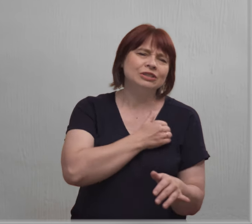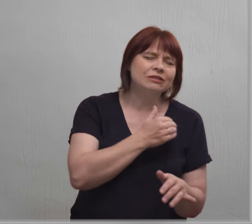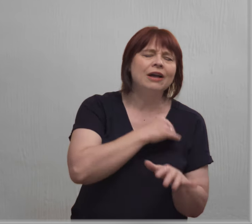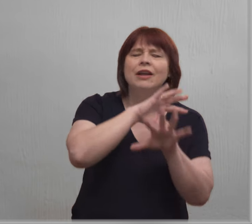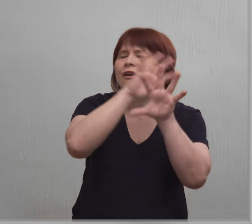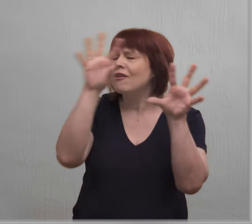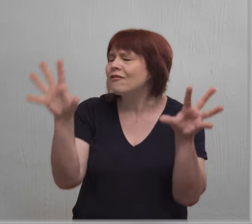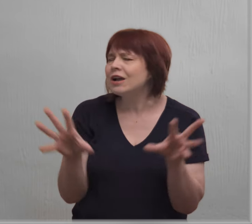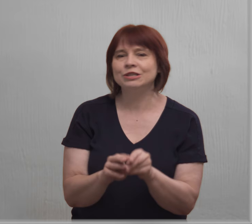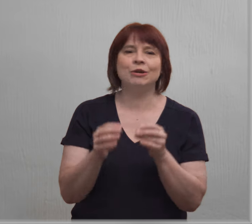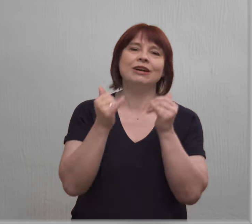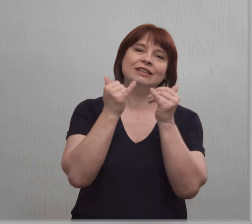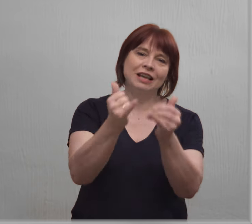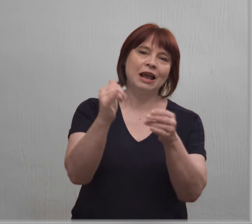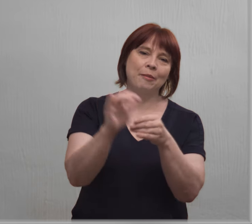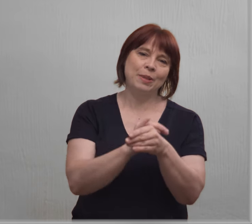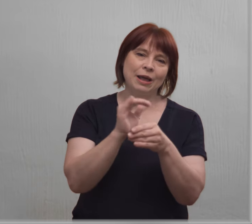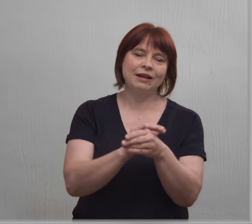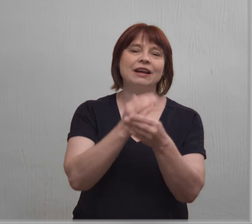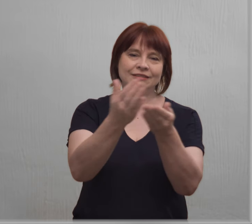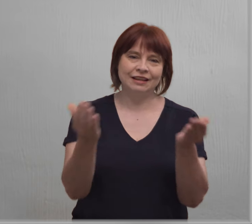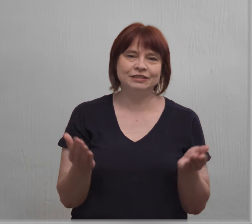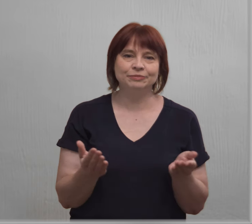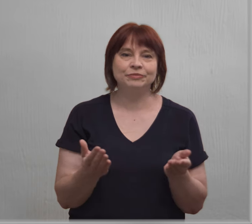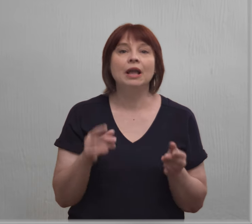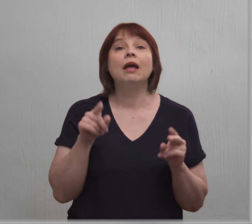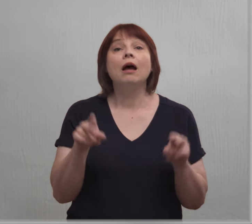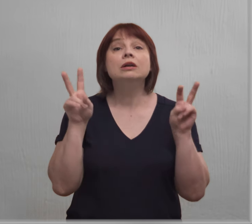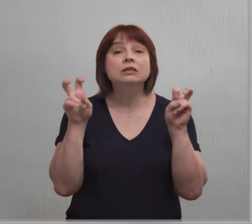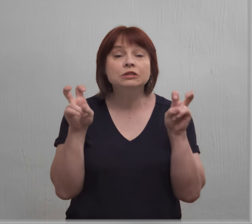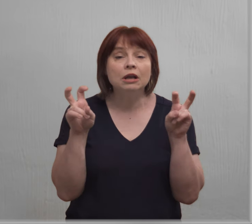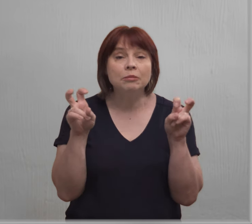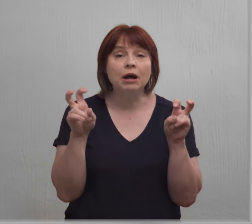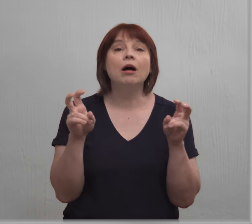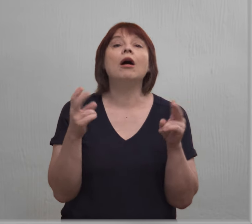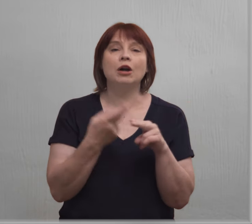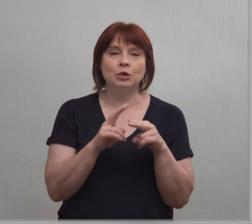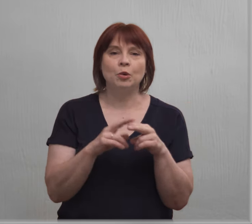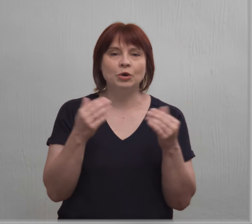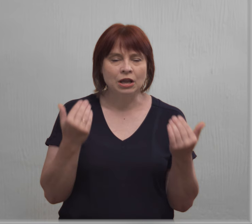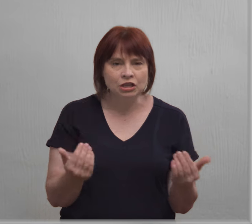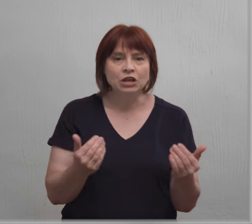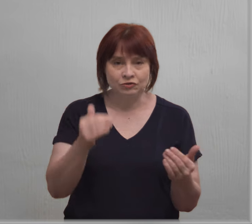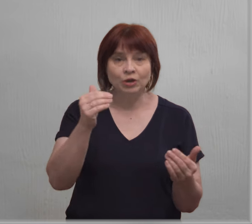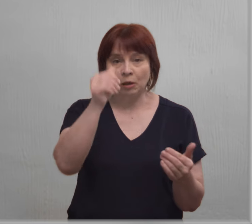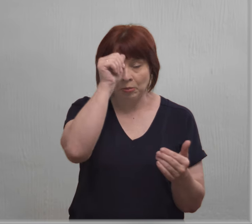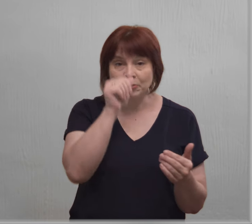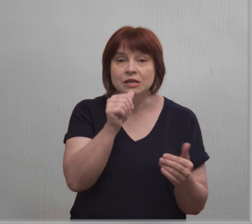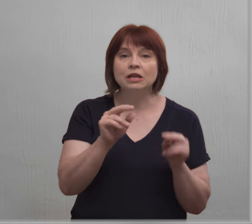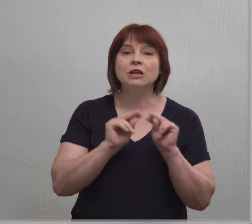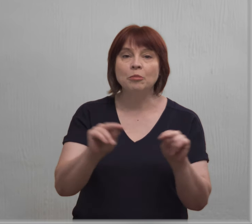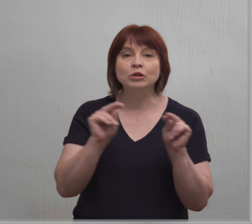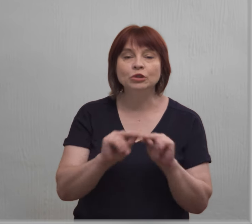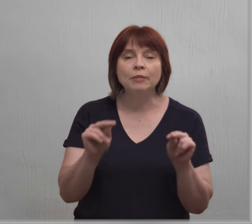дать будущее, надежду. И, как вы знаете, тема, в которой мы сегодня находимся это время, это призвание,